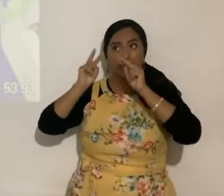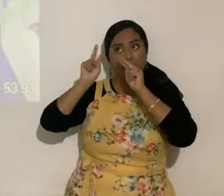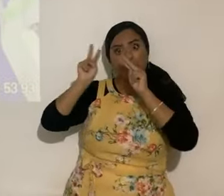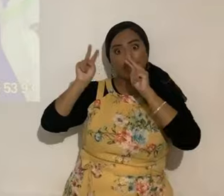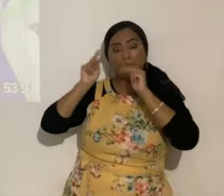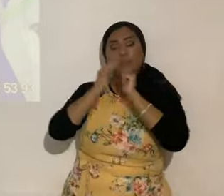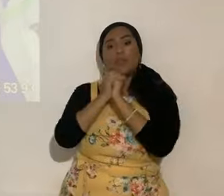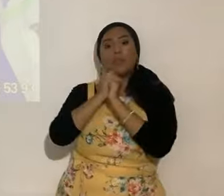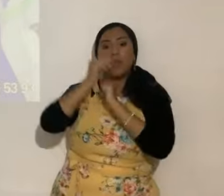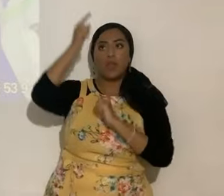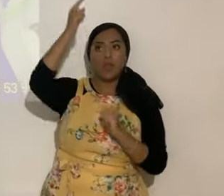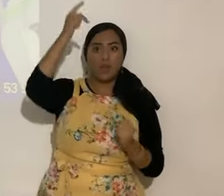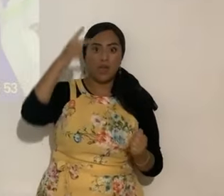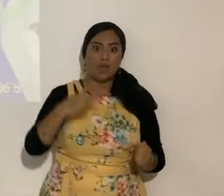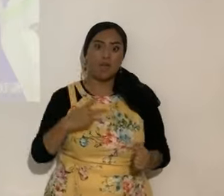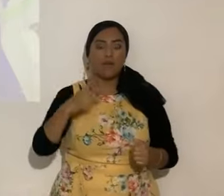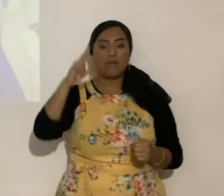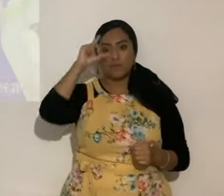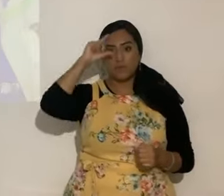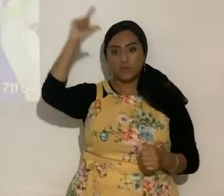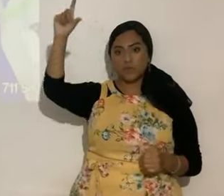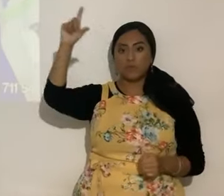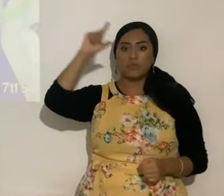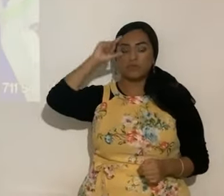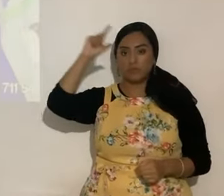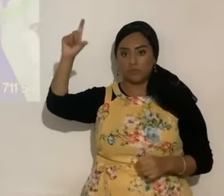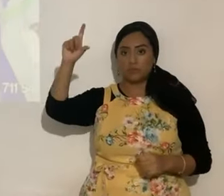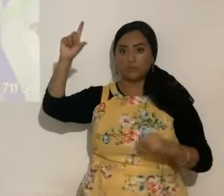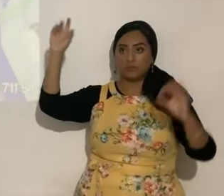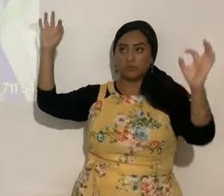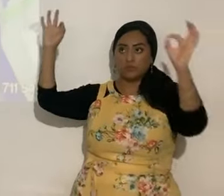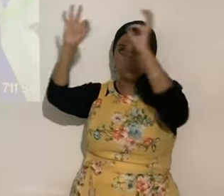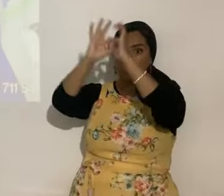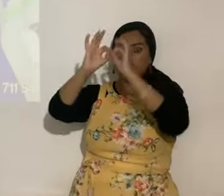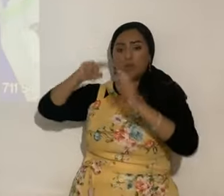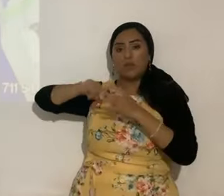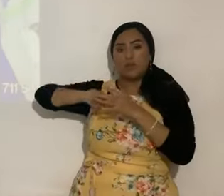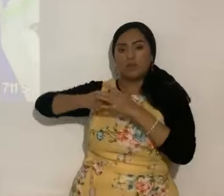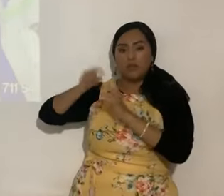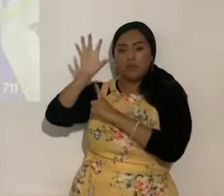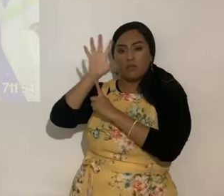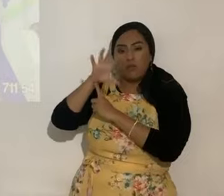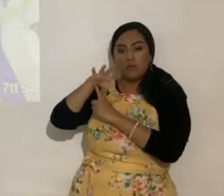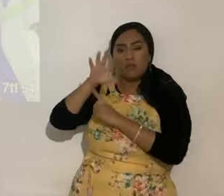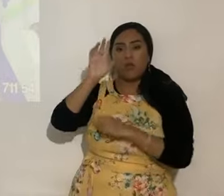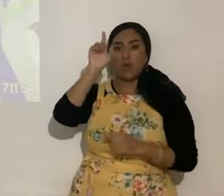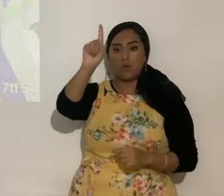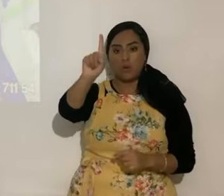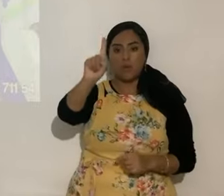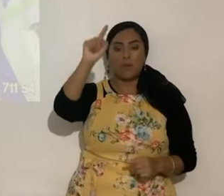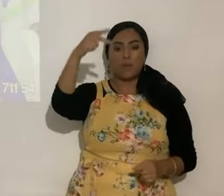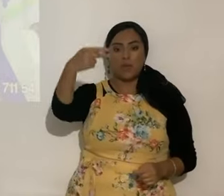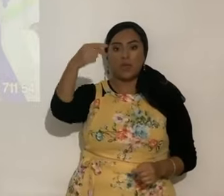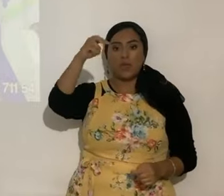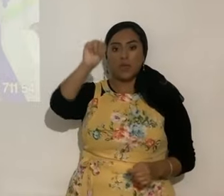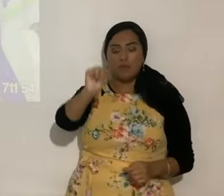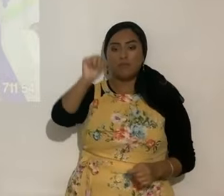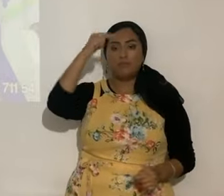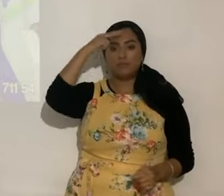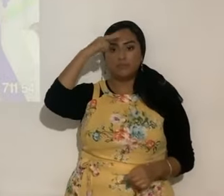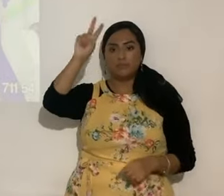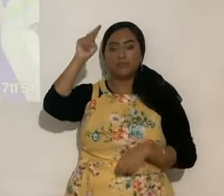un eclipse parcial lunar, ¿sí? Y lo vamos a empezar a transmitir a la una de la tarde, hora central